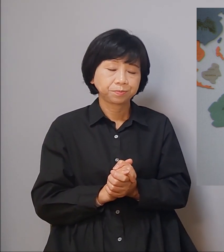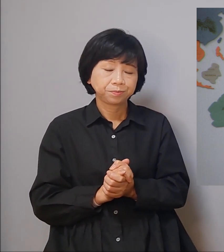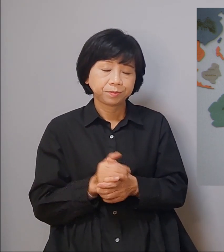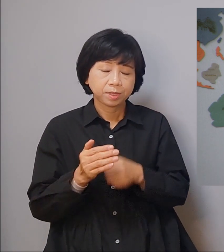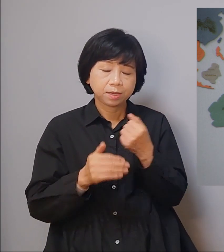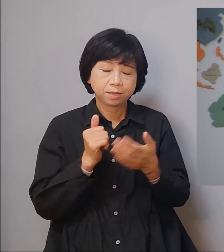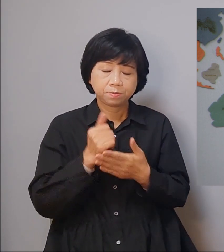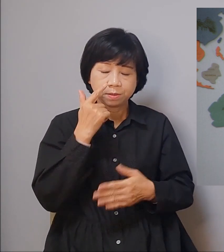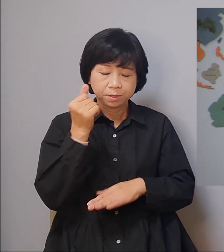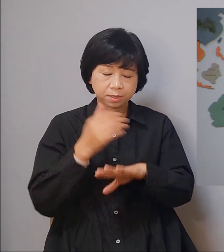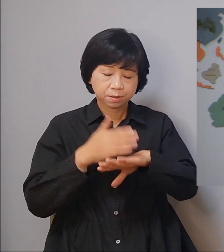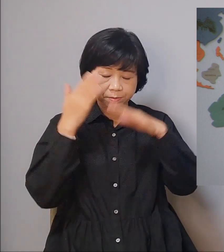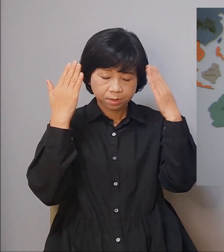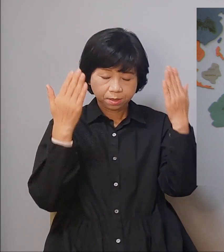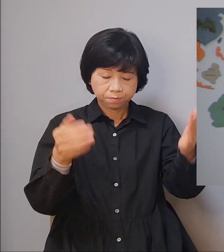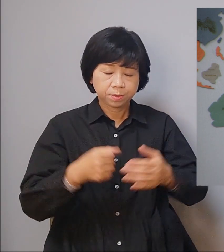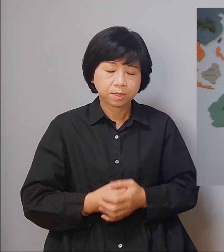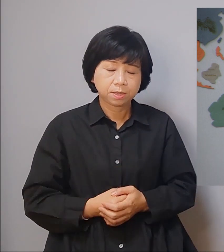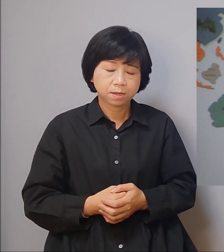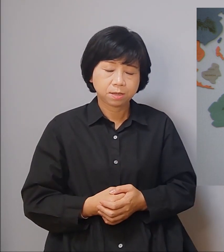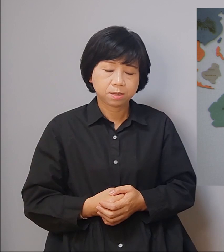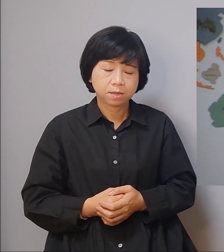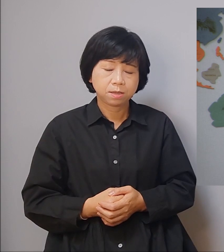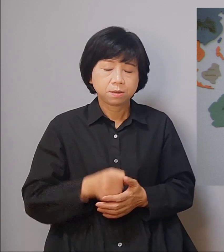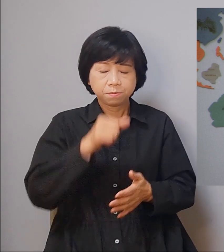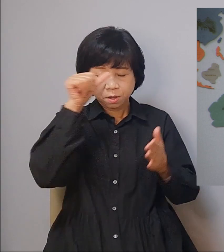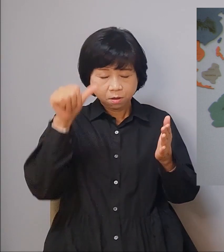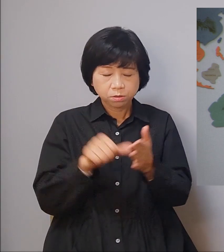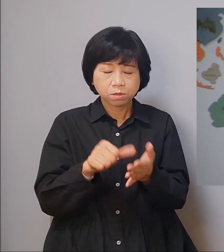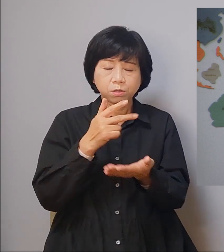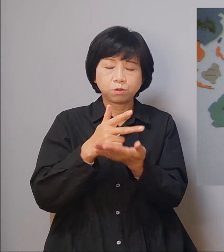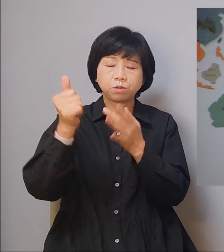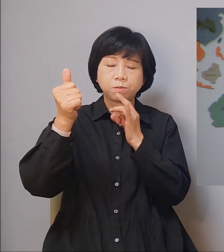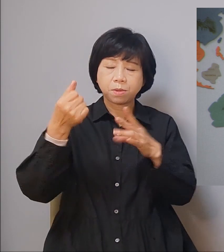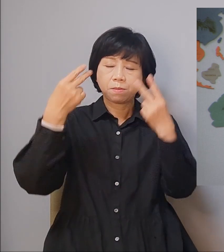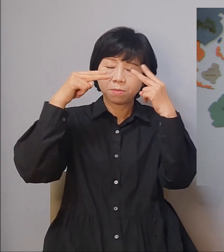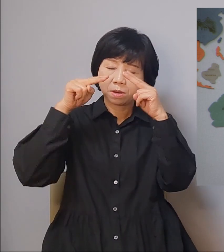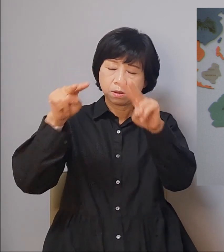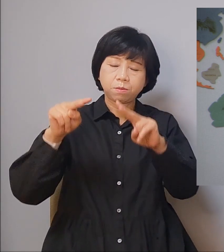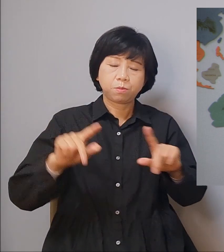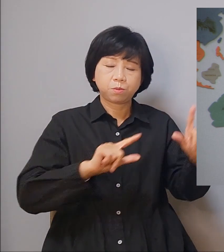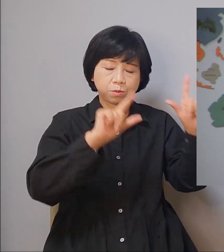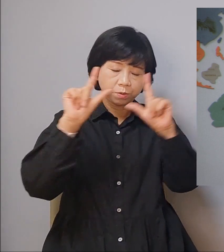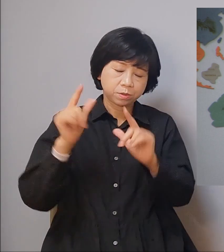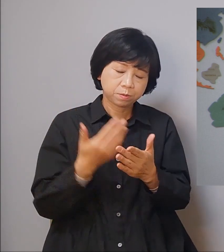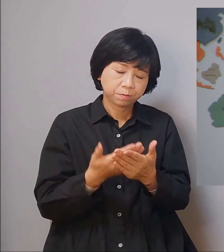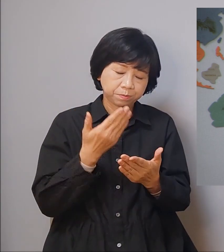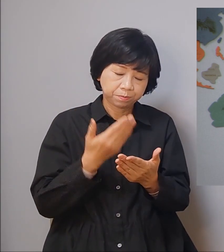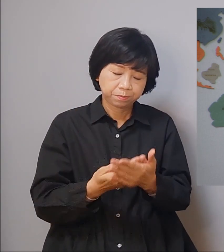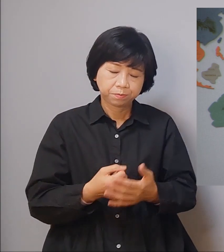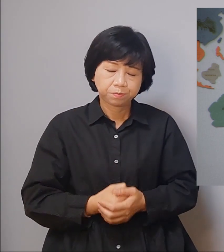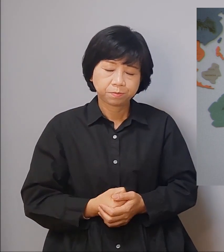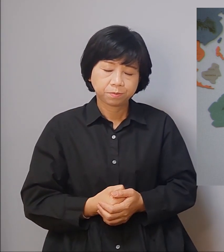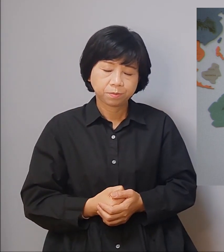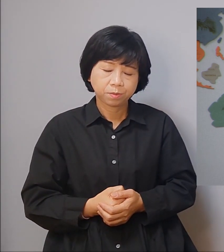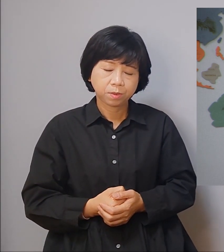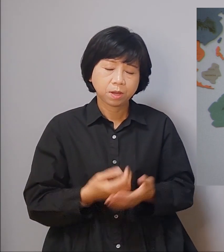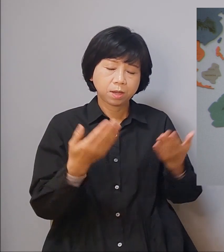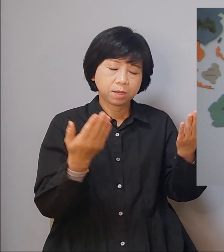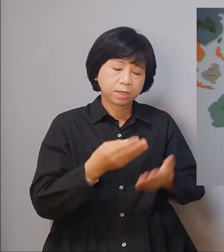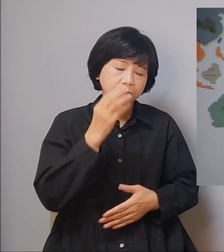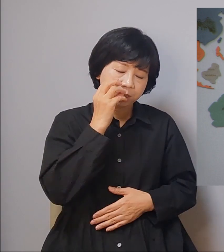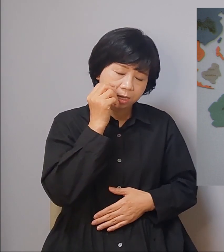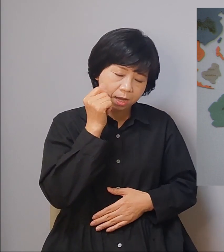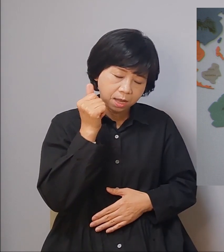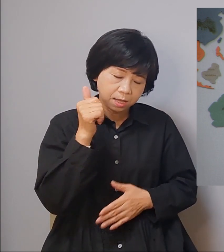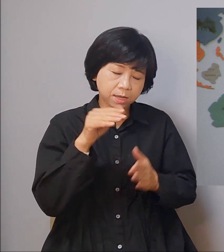아멘. 하나님 아버지 감사합니다. 평생 주님만 바라보고 살아가는 우리들 되게 하여 주시옵소서. 일이 잘